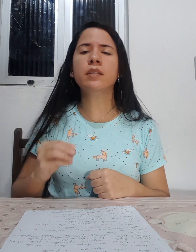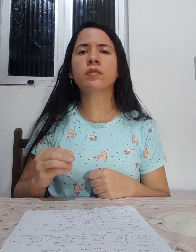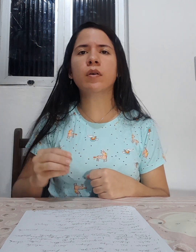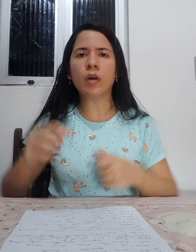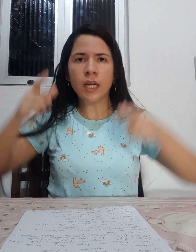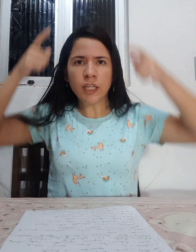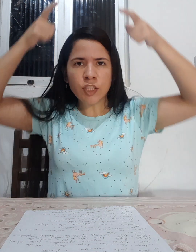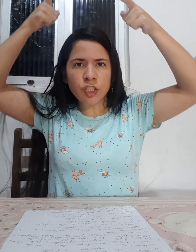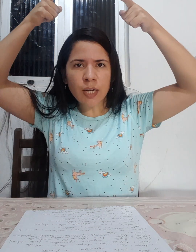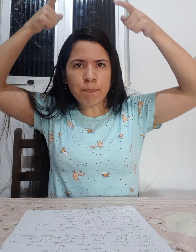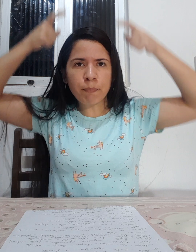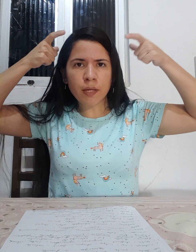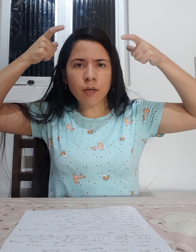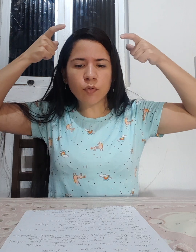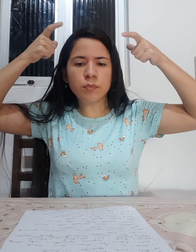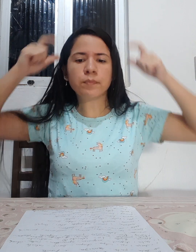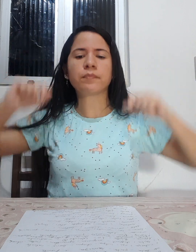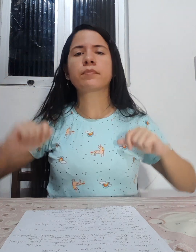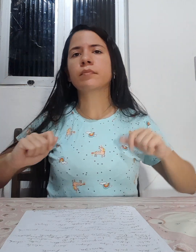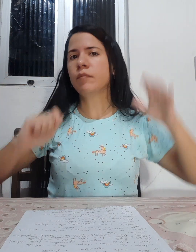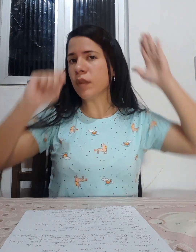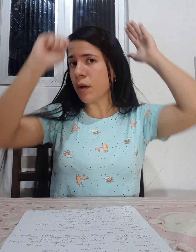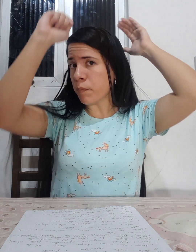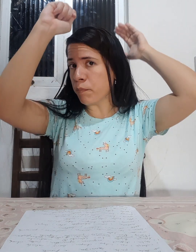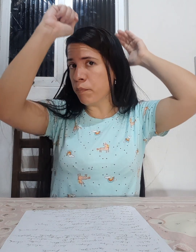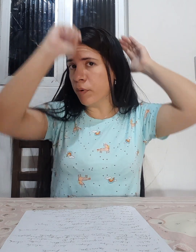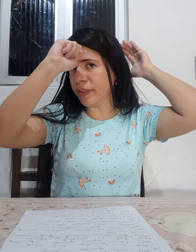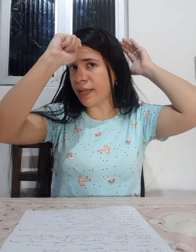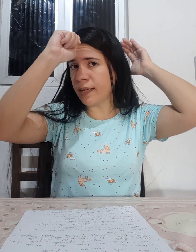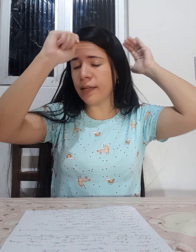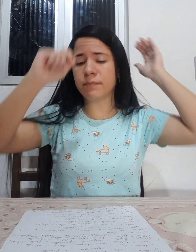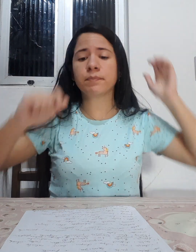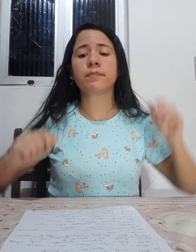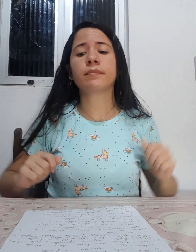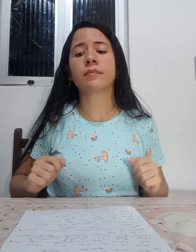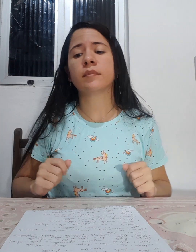cabeça, ó. Chapéu, boné,